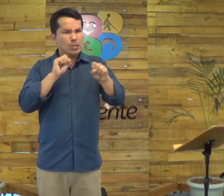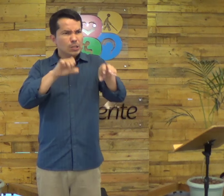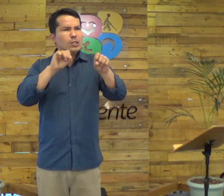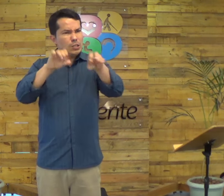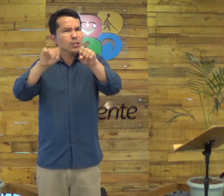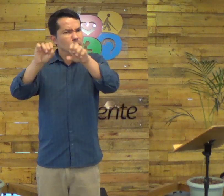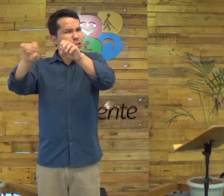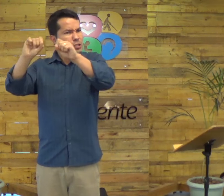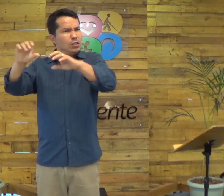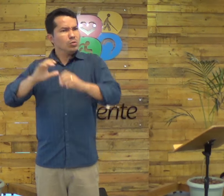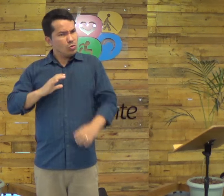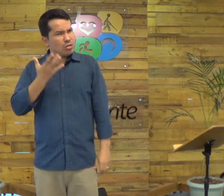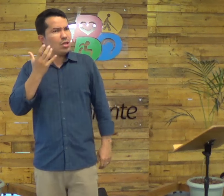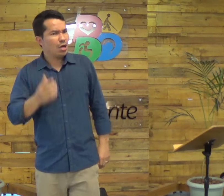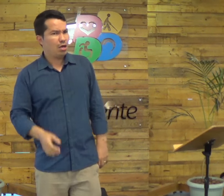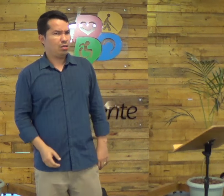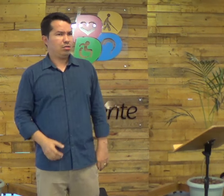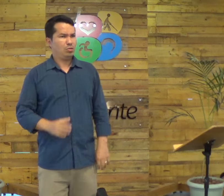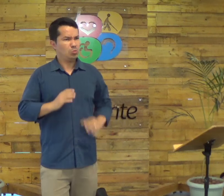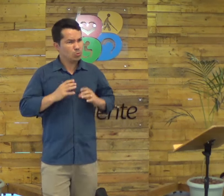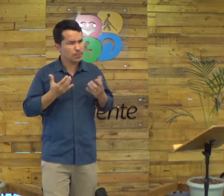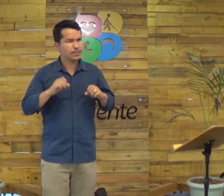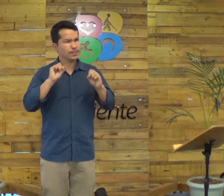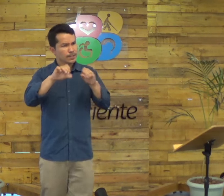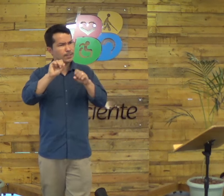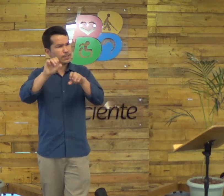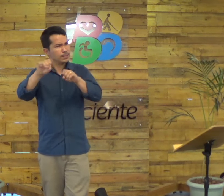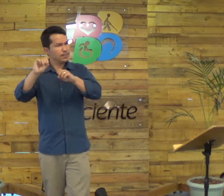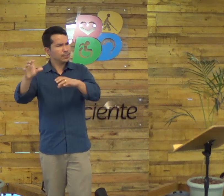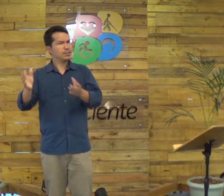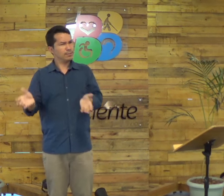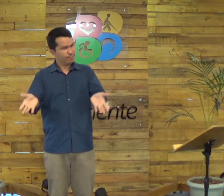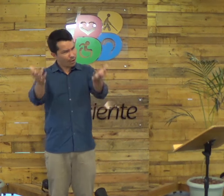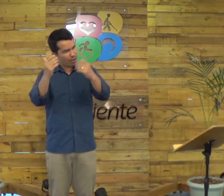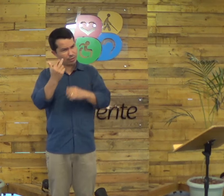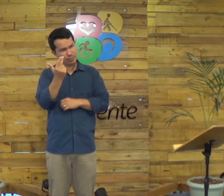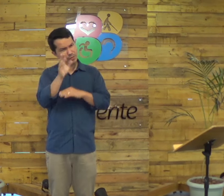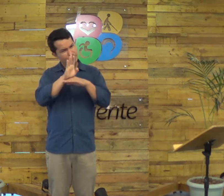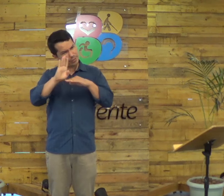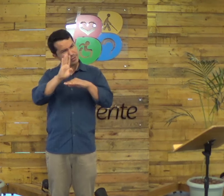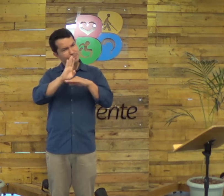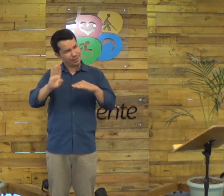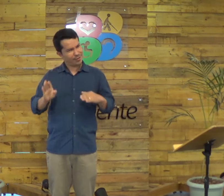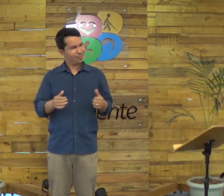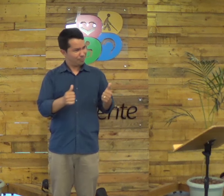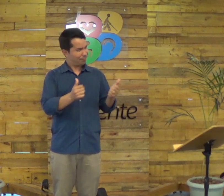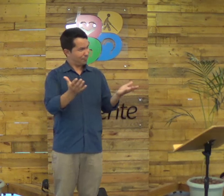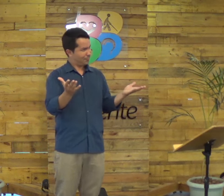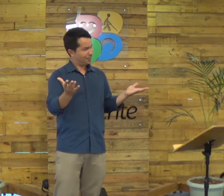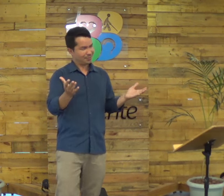se precisam criar coragem, ter essa vontade de ir e fazer como Barnabé fez.